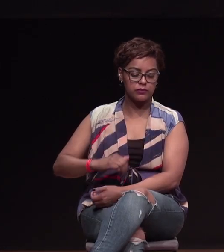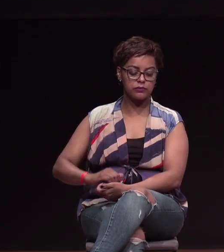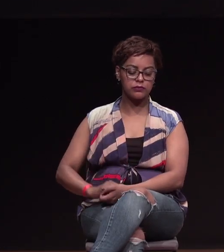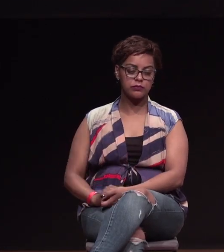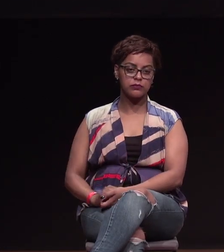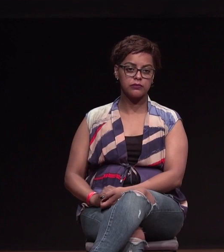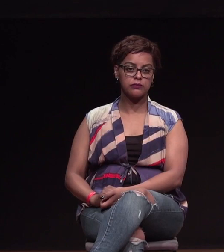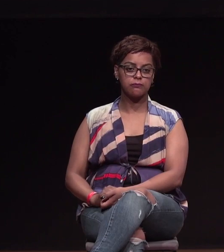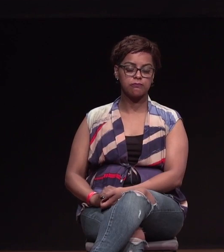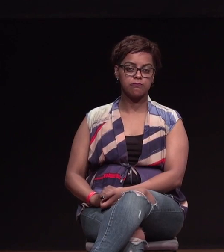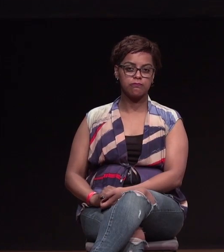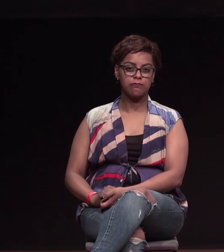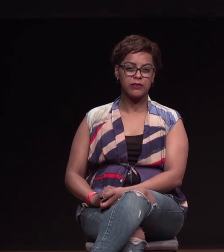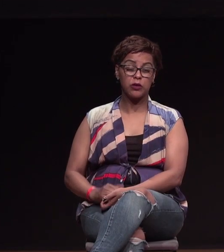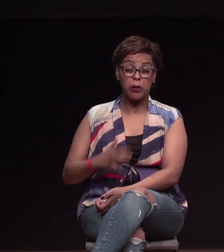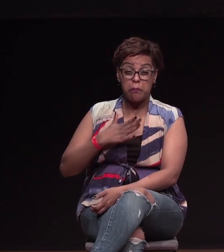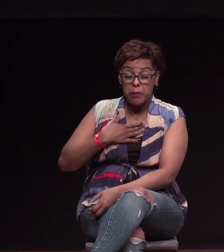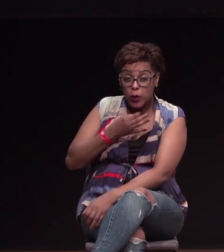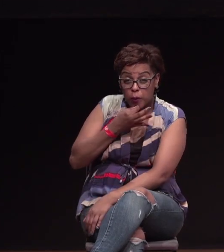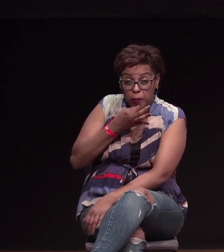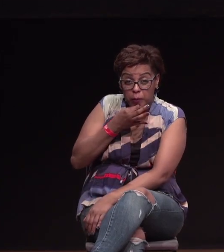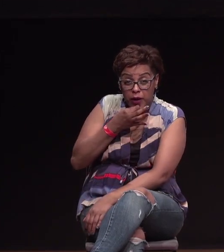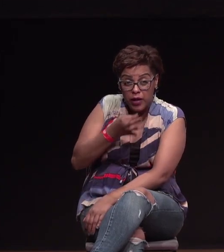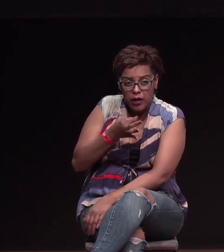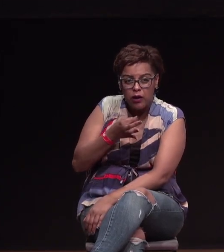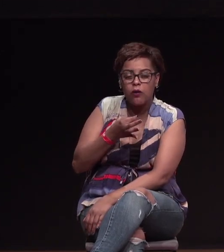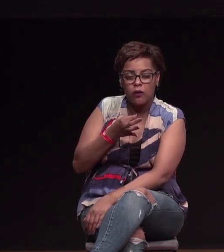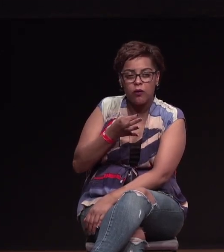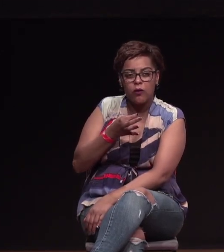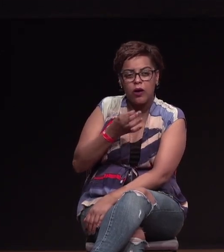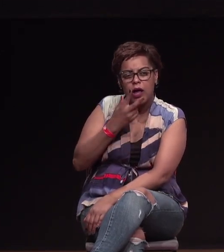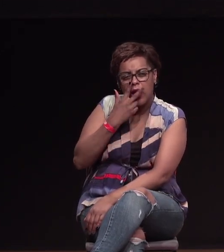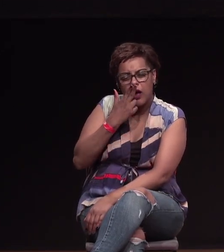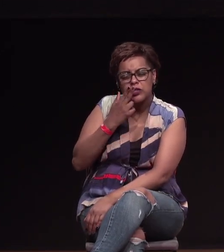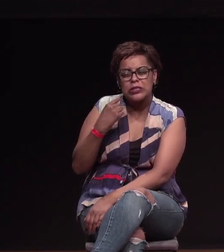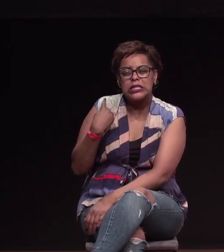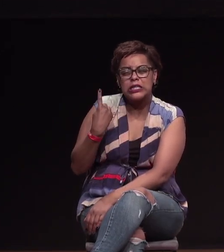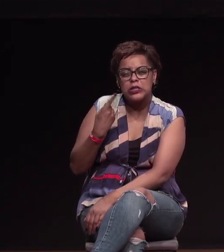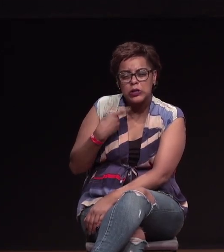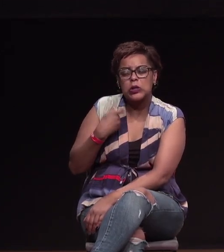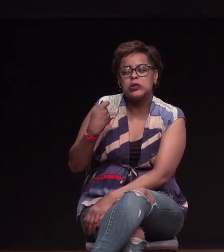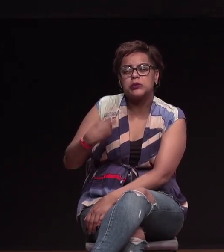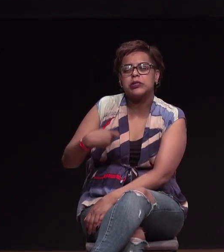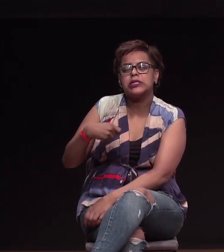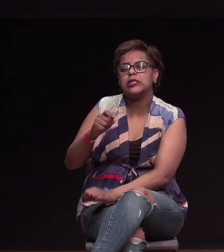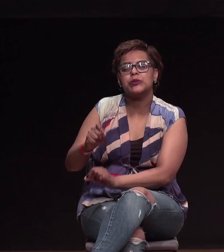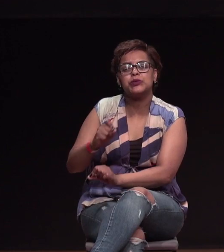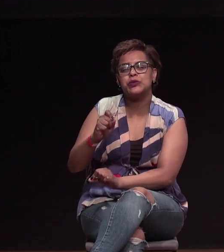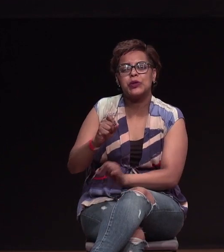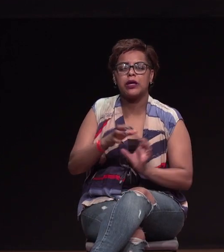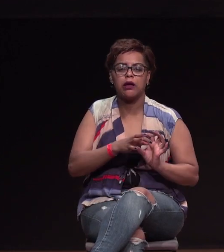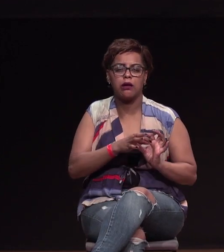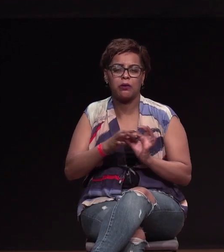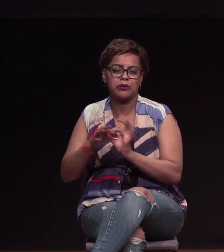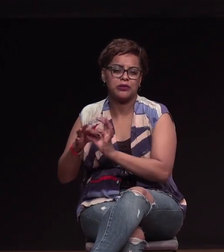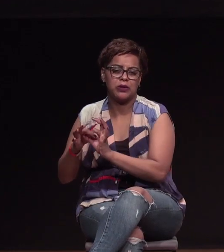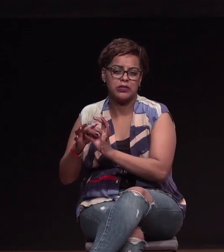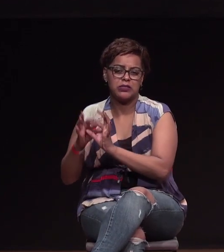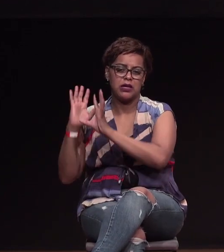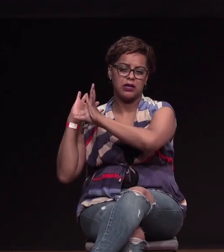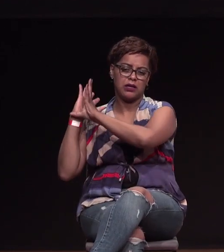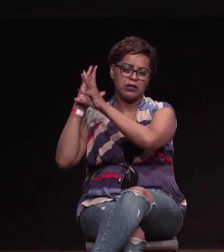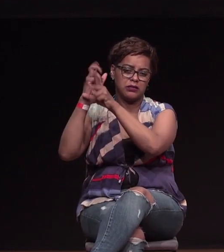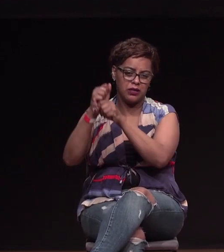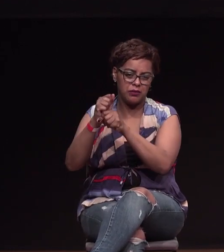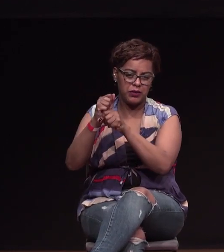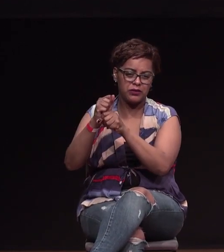eu acho que a gente precisa tudo, né? A gente precisa fazer contextualizações históricas, né? Nos